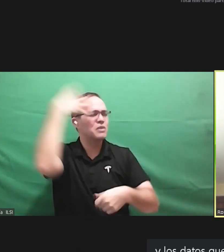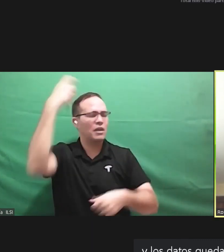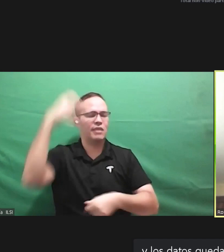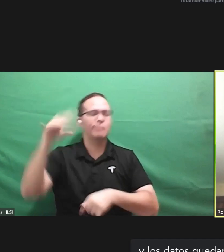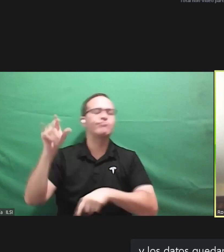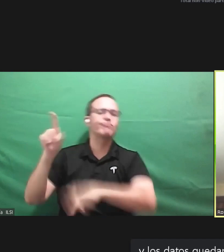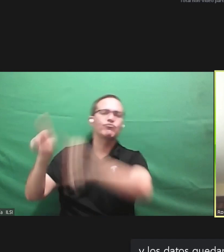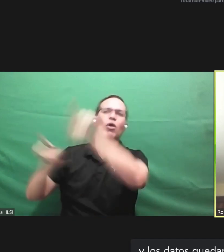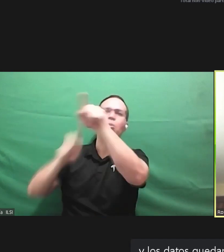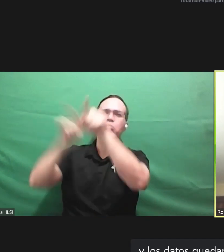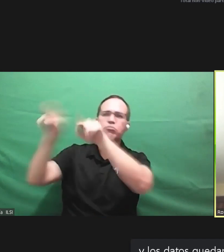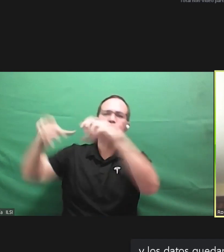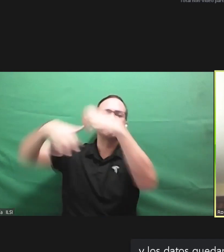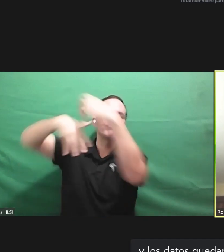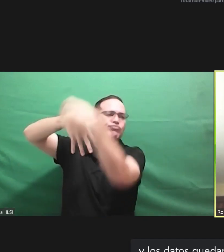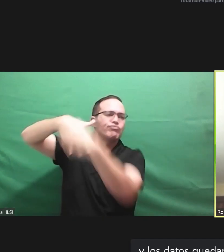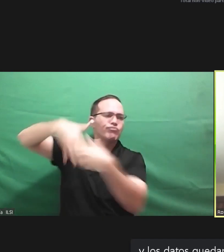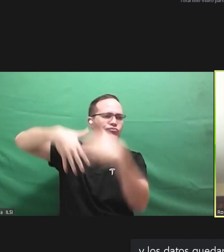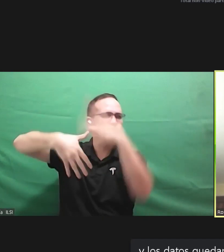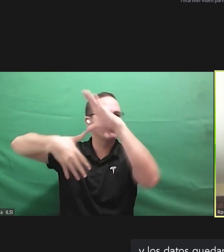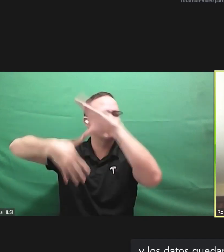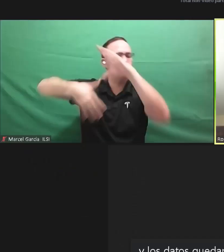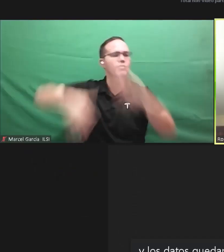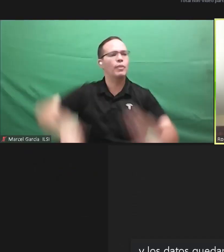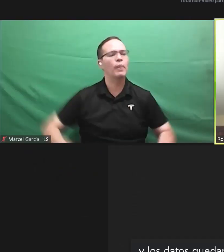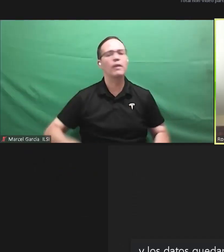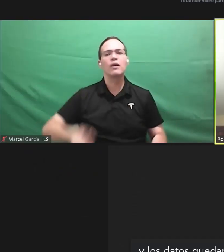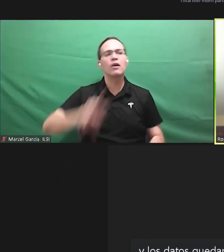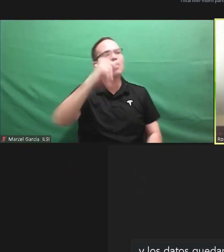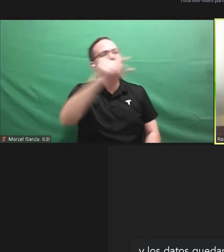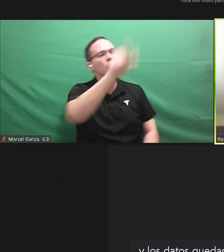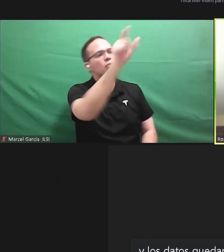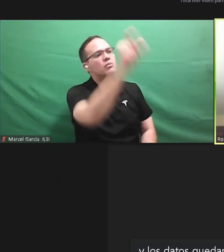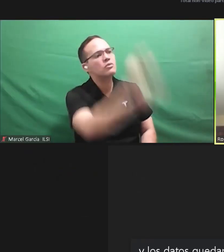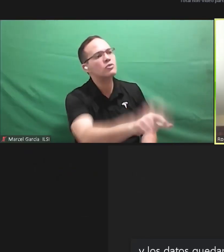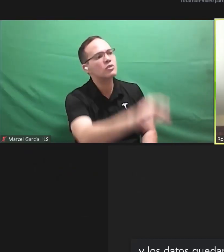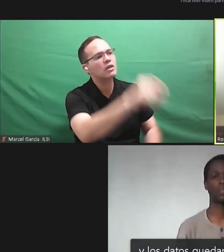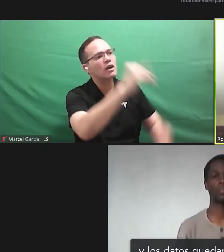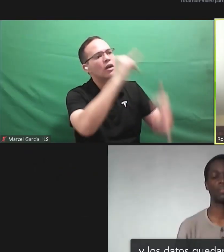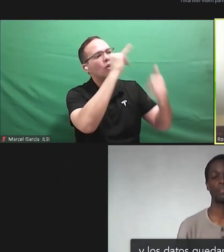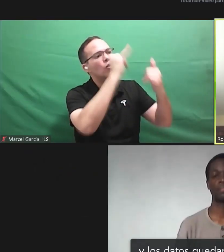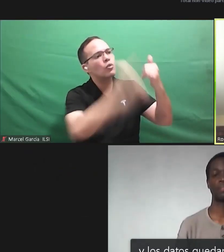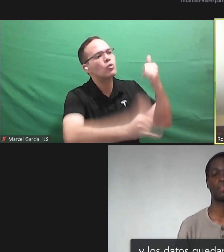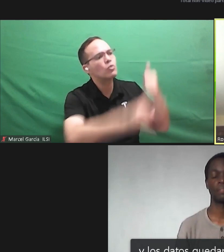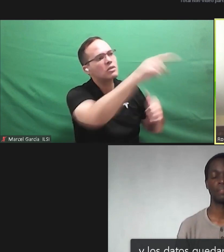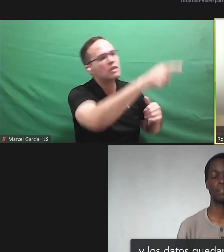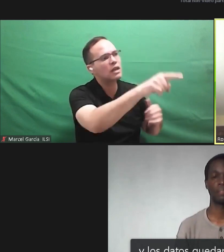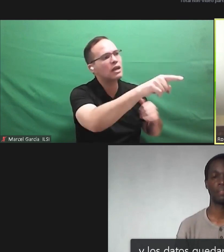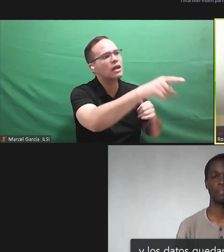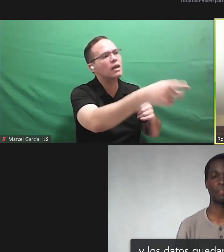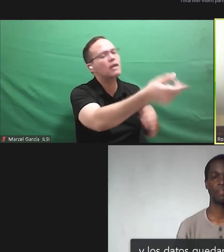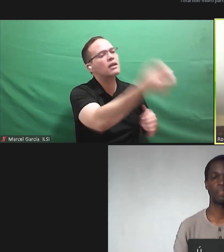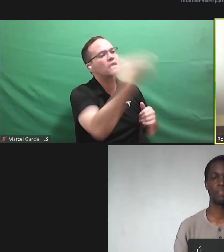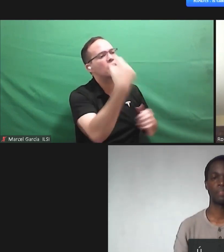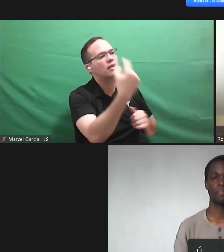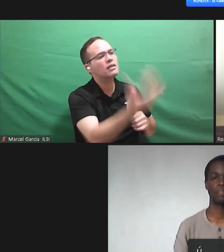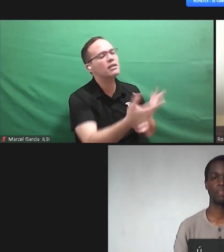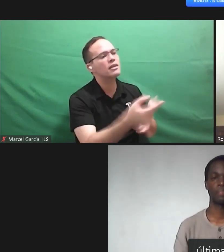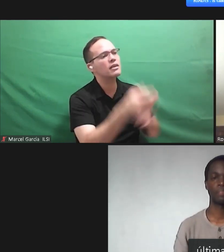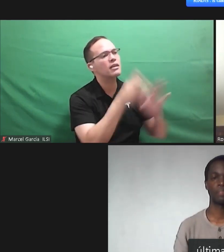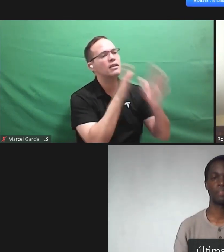alguien que levantó la mano, por favor, sería en todo caso la última persona para contemplar ya las últimas tres preguntas. Vamos a considerar.